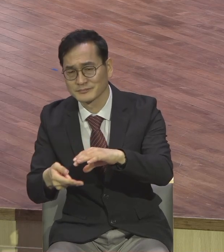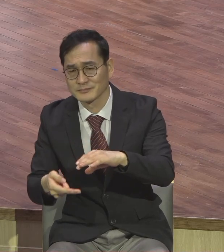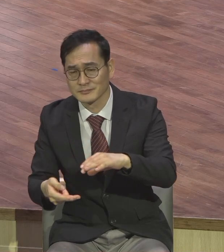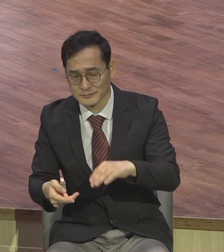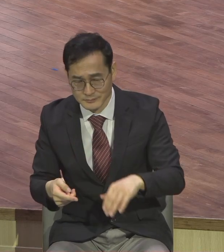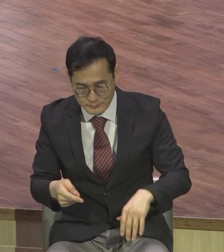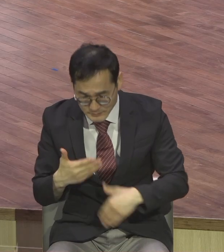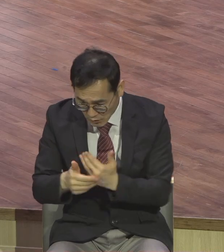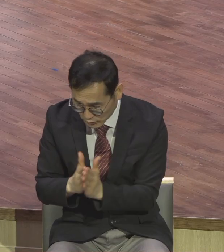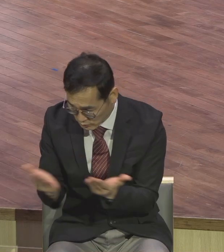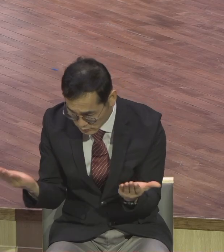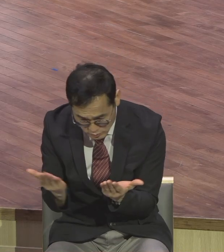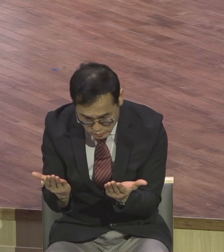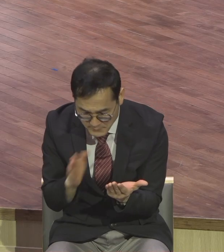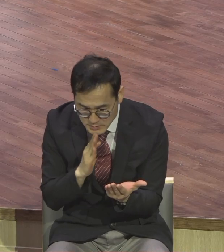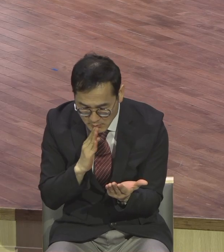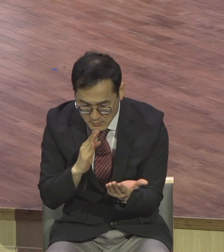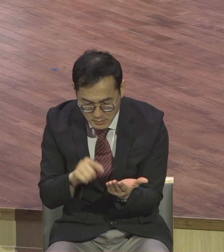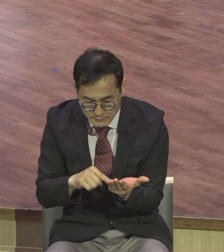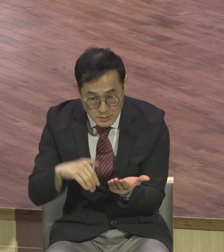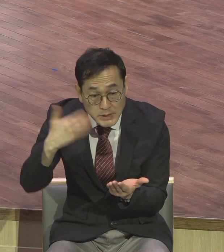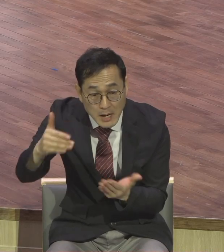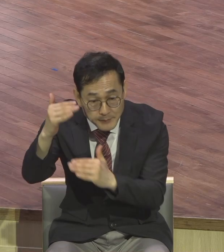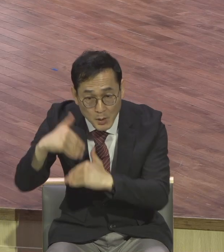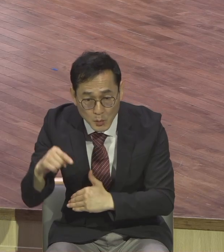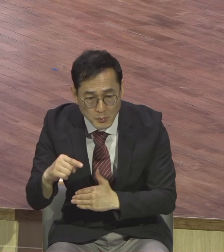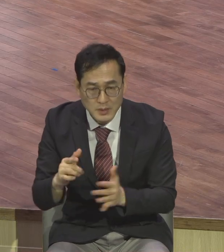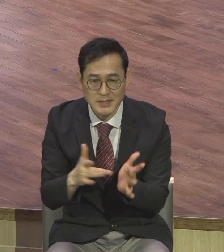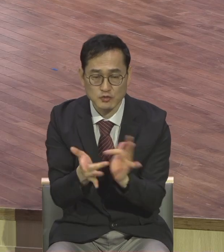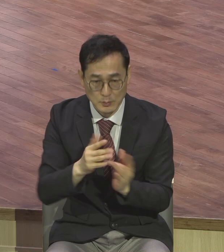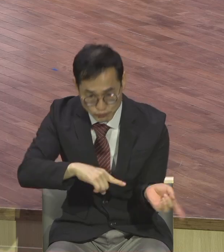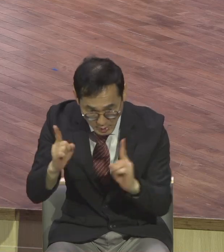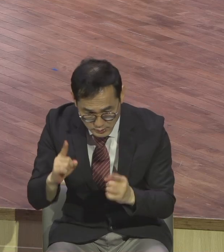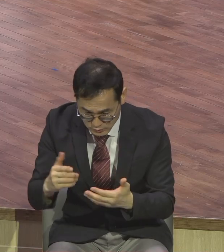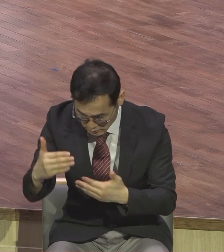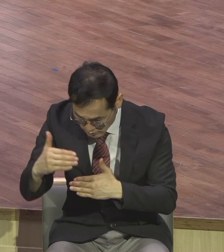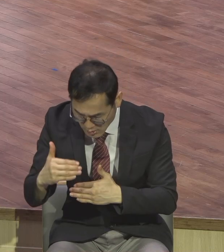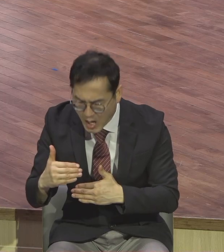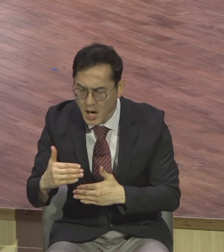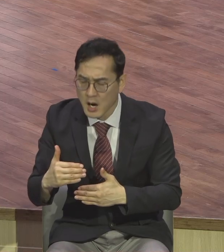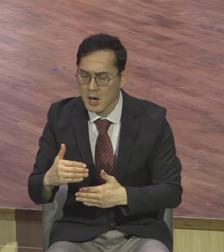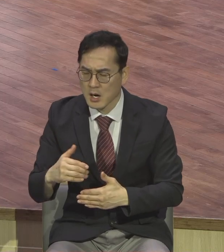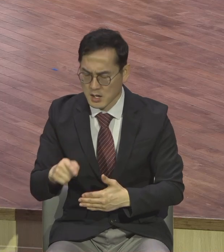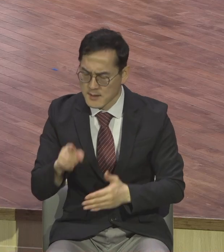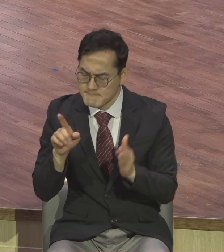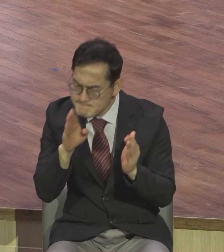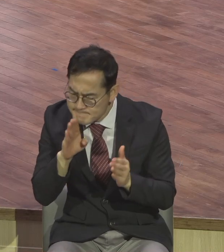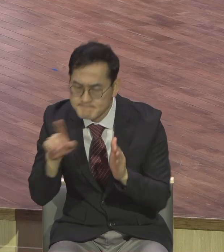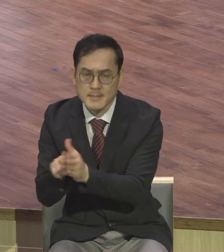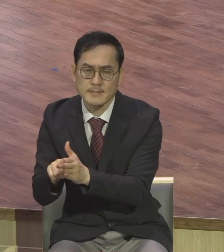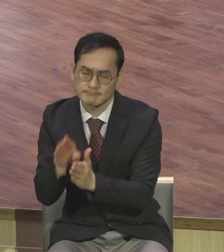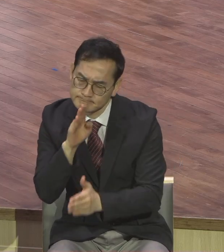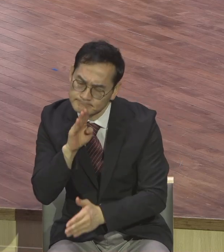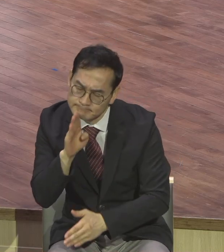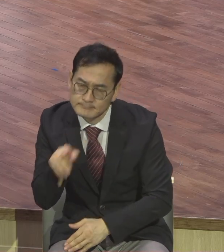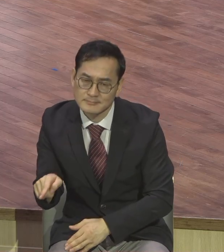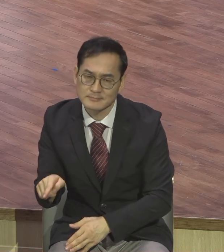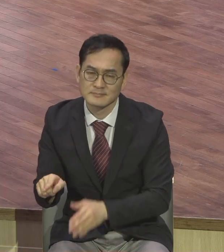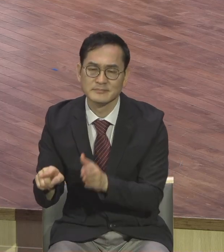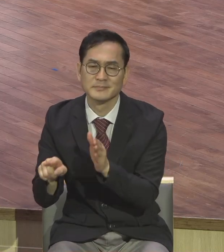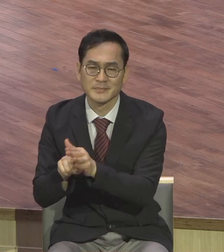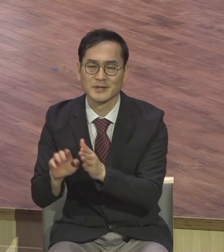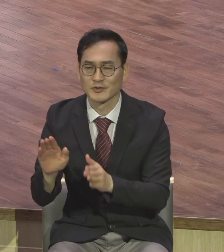했다. 중요한 역할을 했죠. 우리의 삶은 아리마대 요셉처럼 언약 성취 쓰임